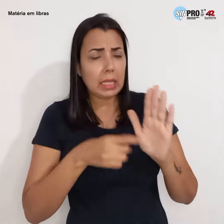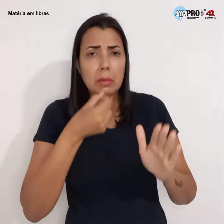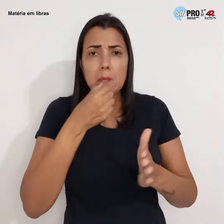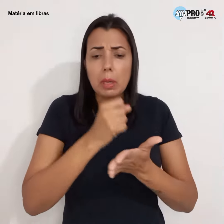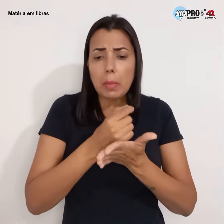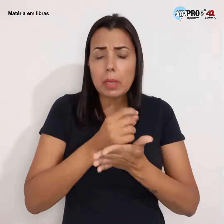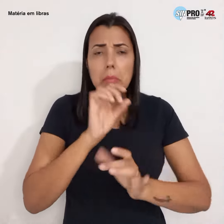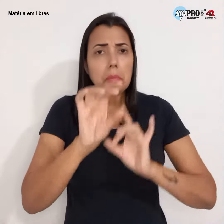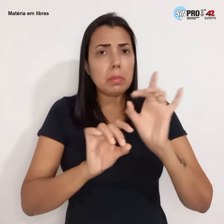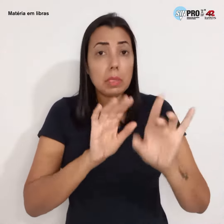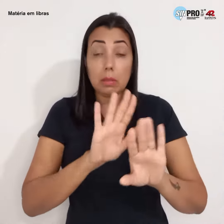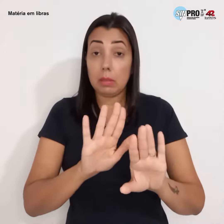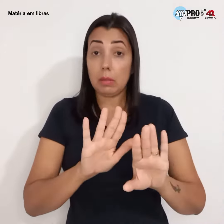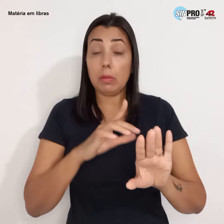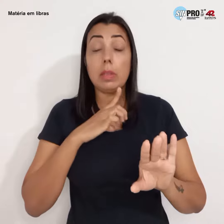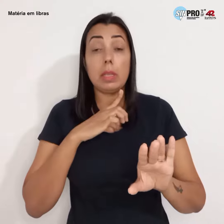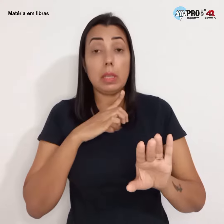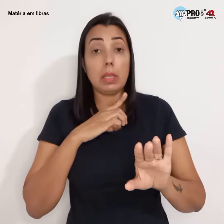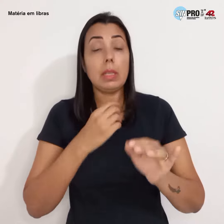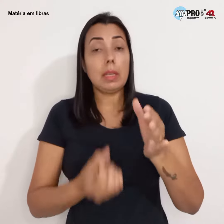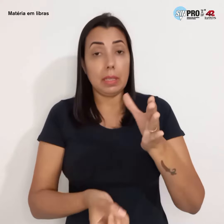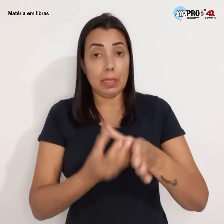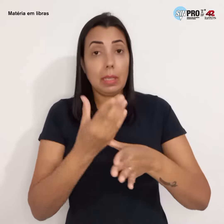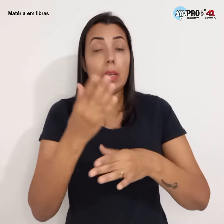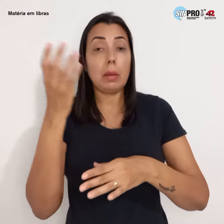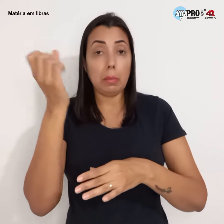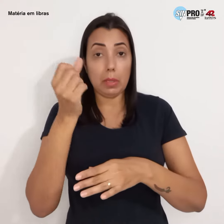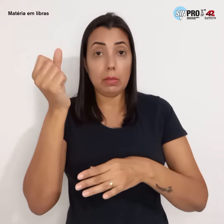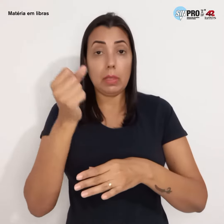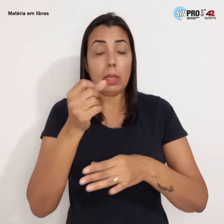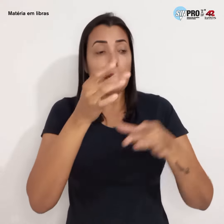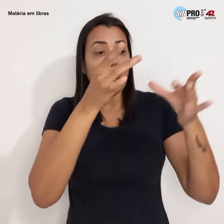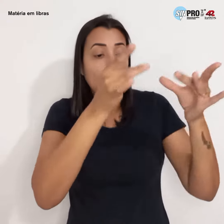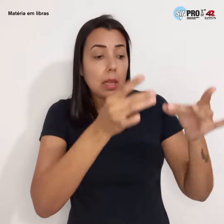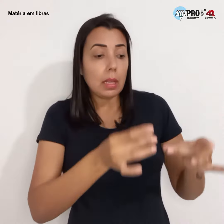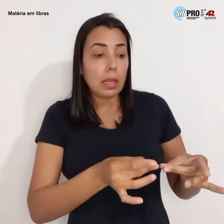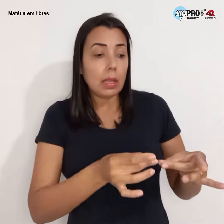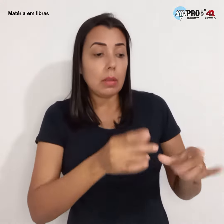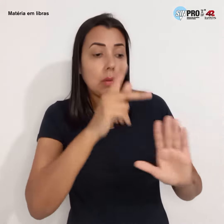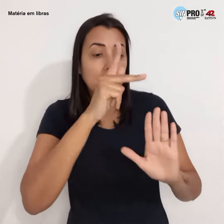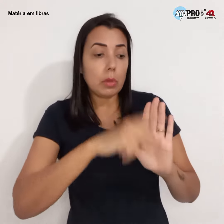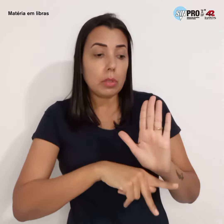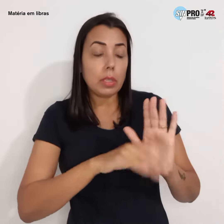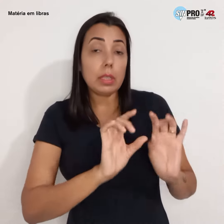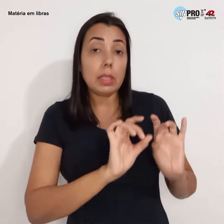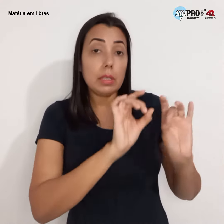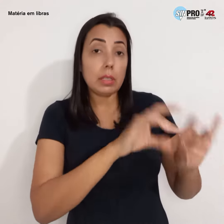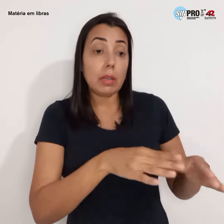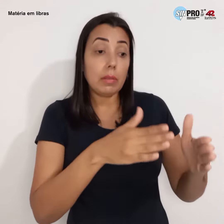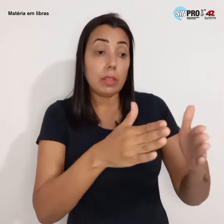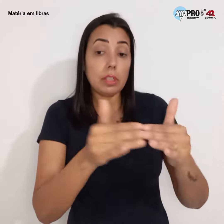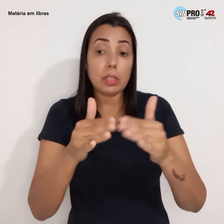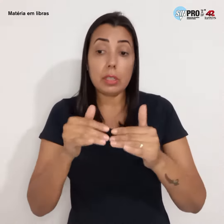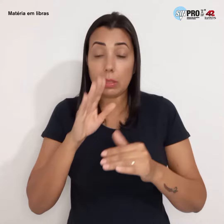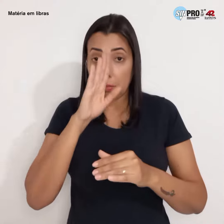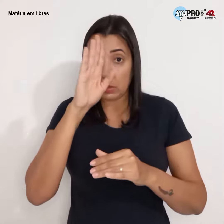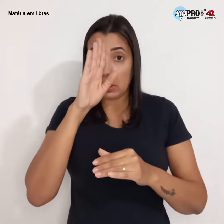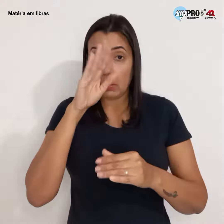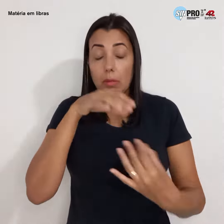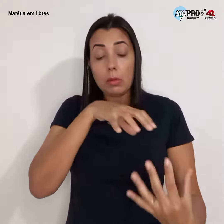de medicamentos essenciais e, ao estipular beneficiárias específicas, o projeto deixava de atender ao princípio